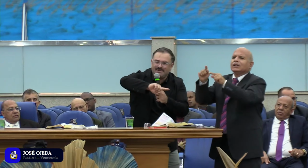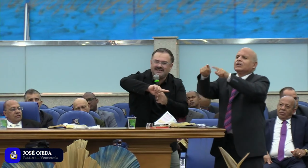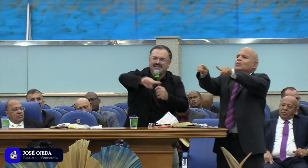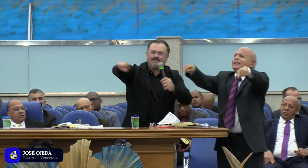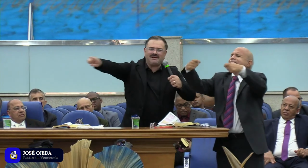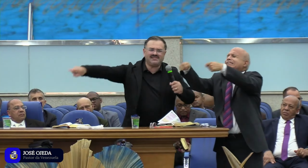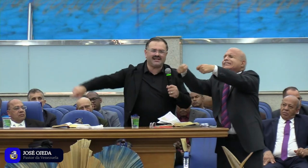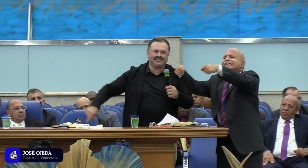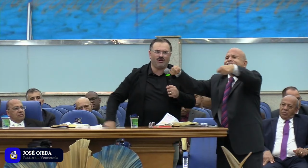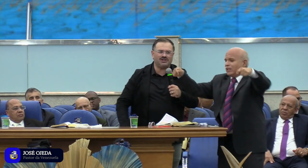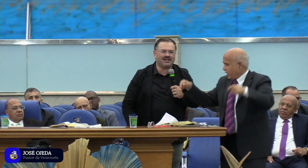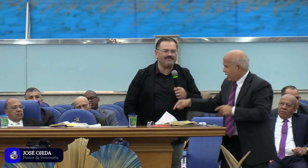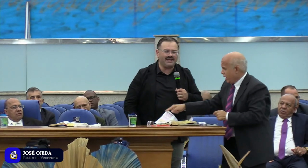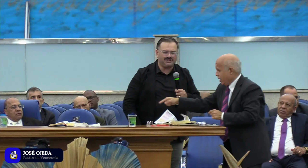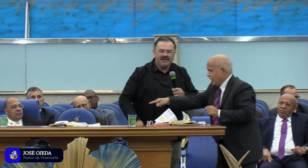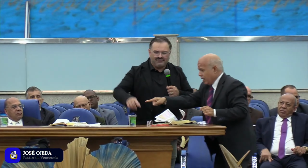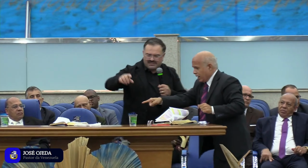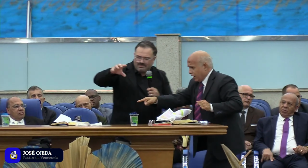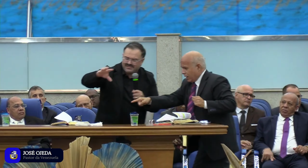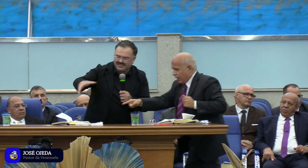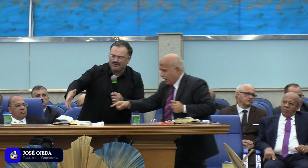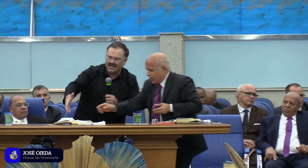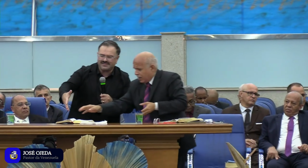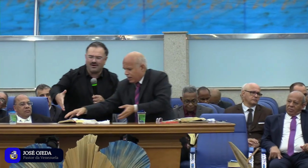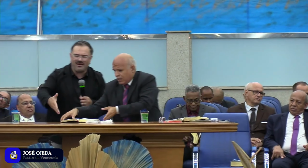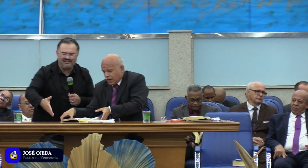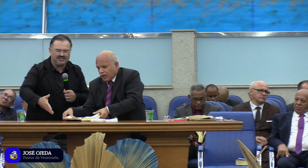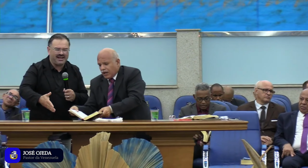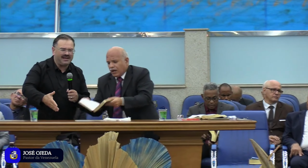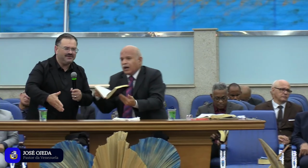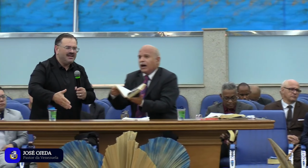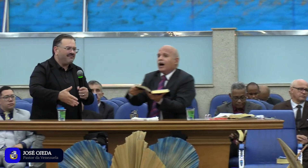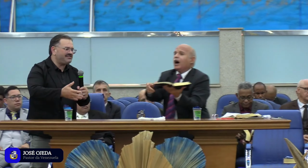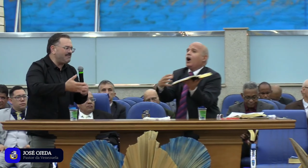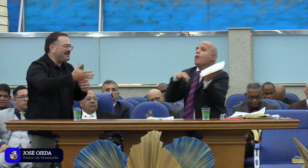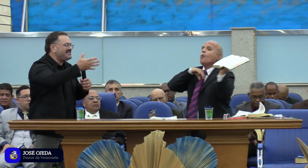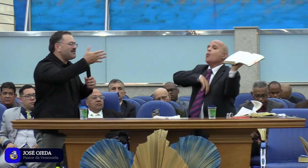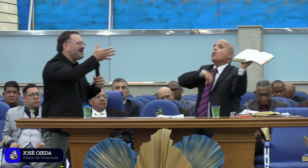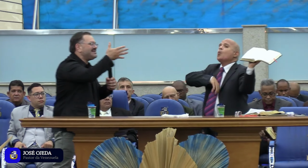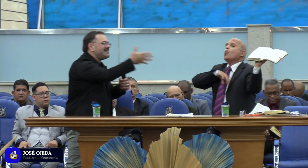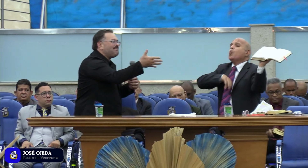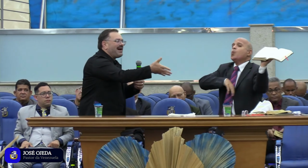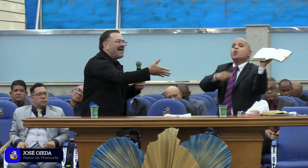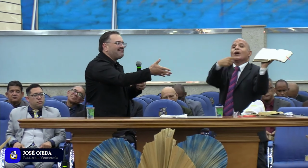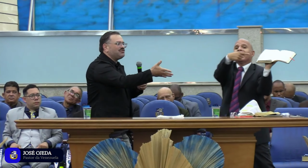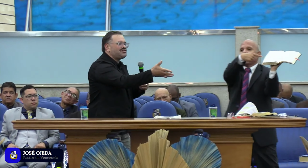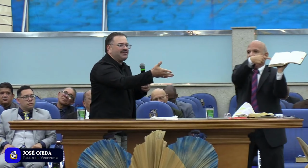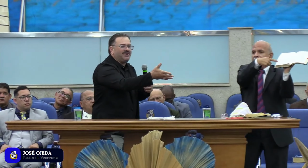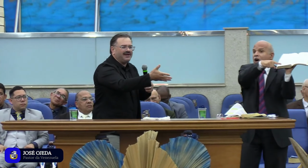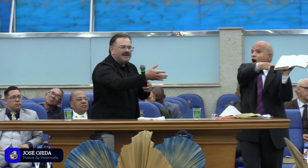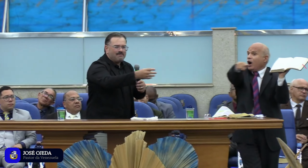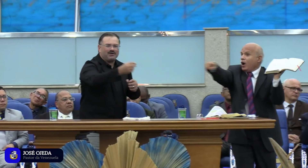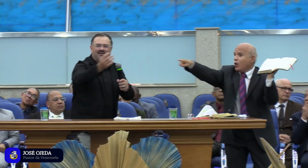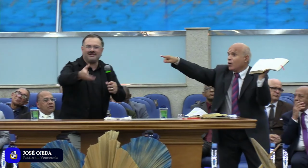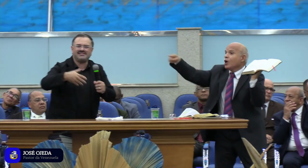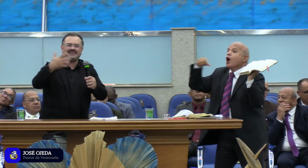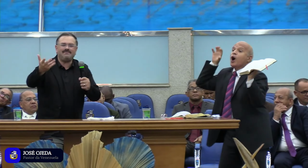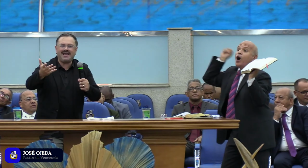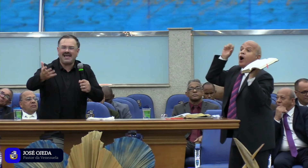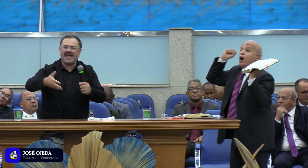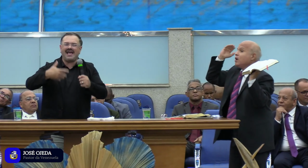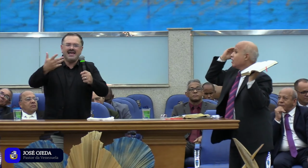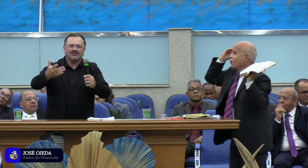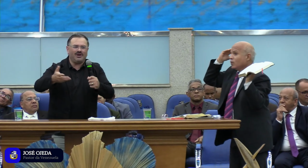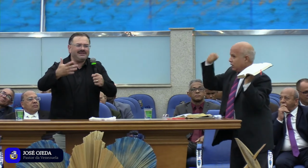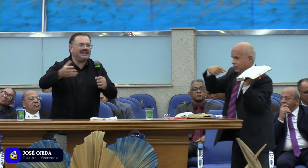precisa também se capacitar teologicamente, você precisa conhecer o Evangelho, você precisa conhecer a palavra do Senhor, porque você